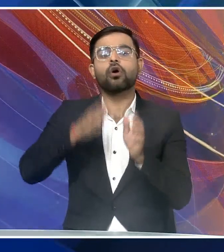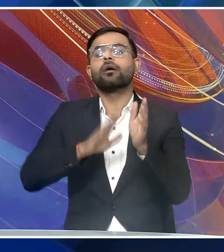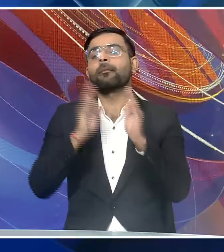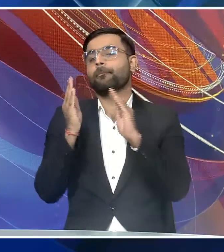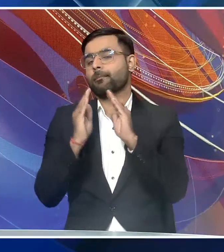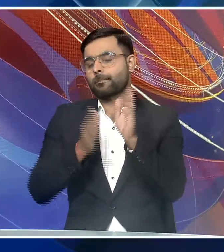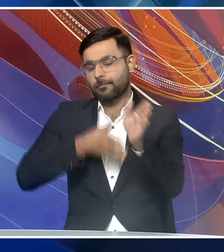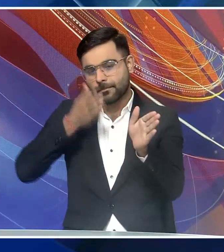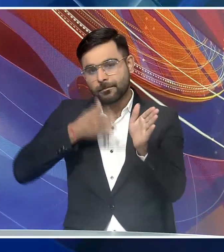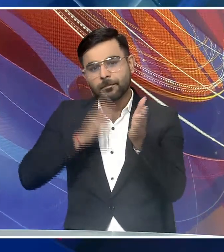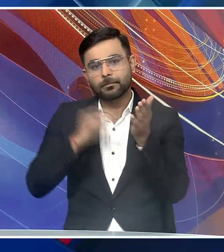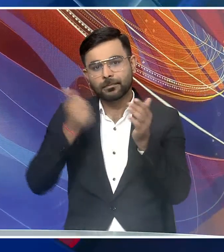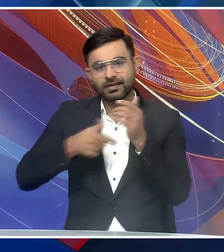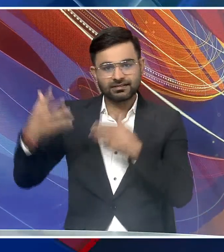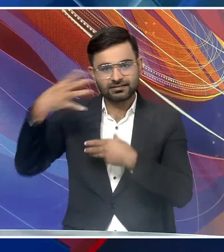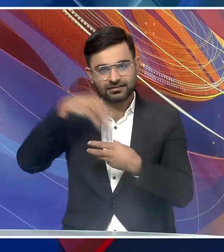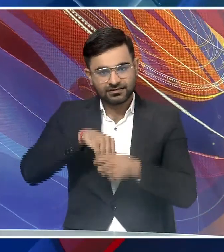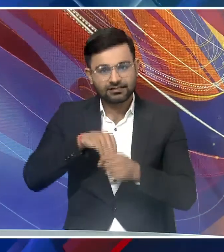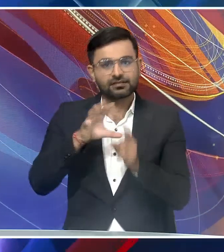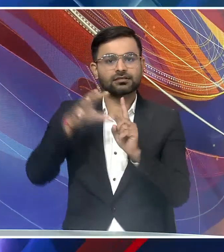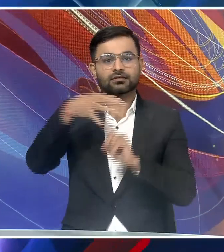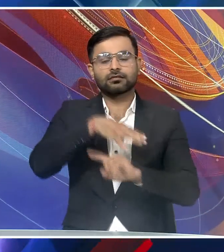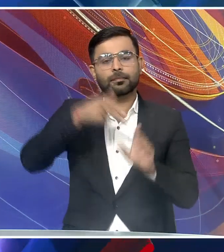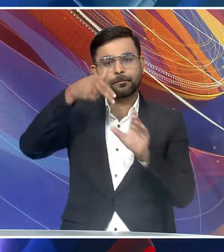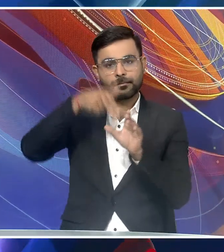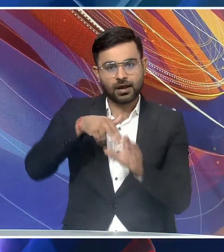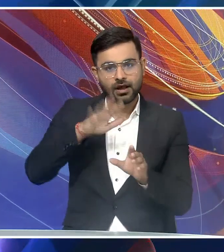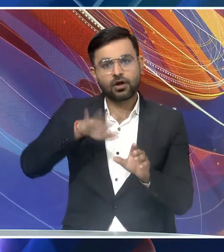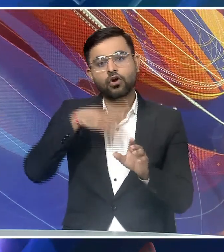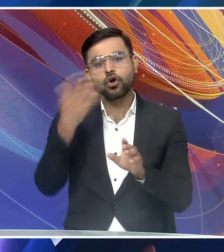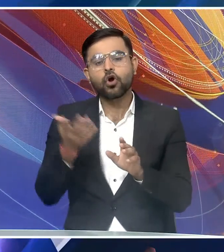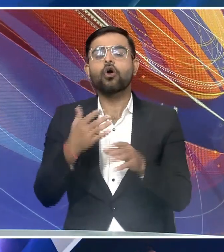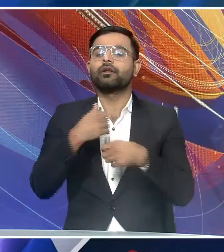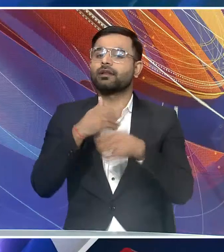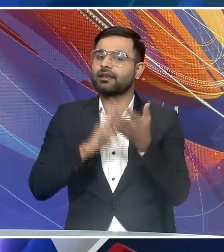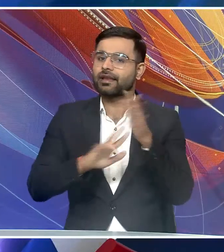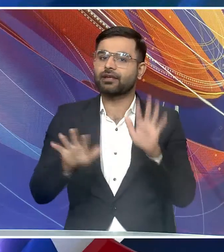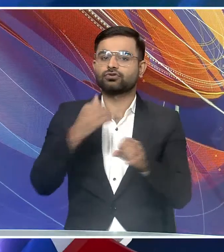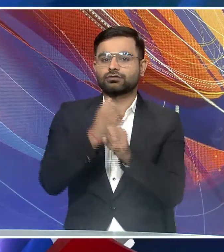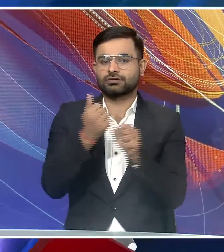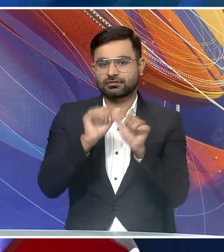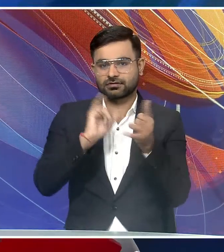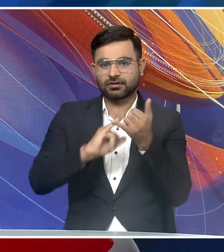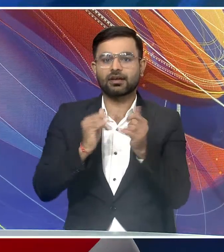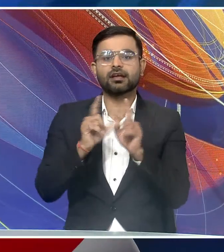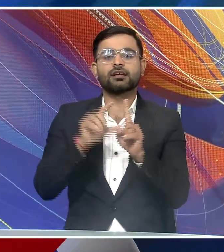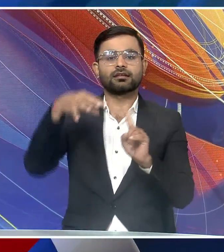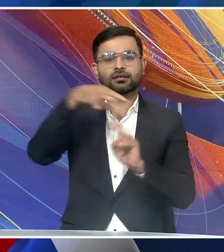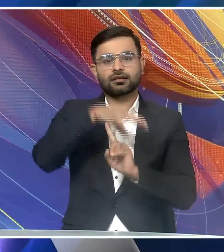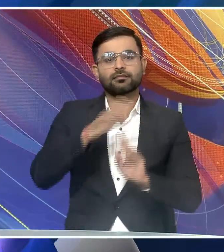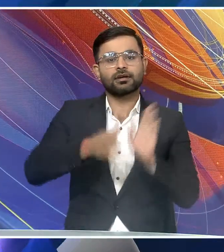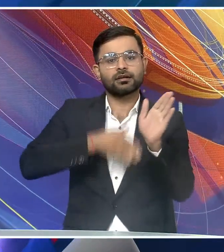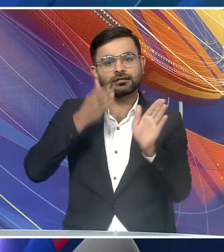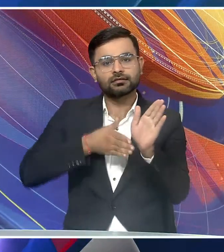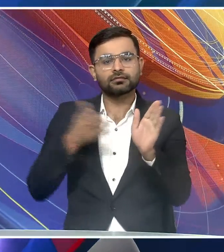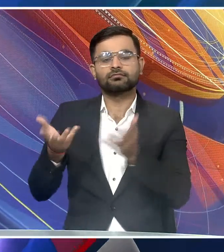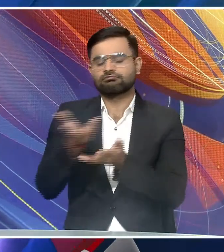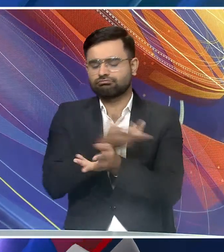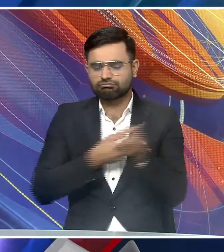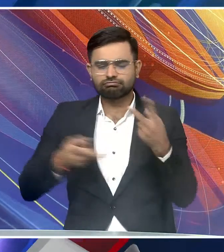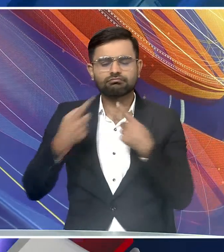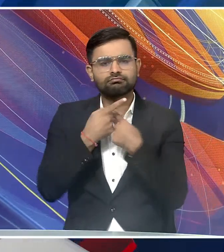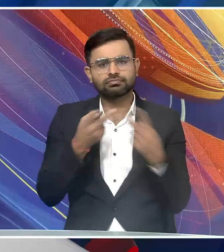और राजमार्ग मंत्रालय, पेट्रोलियम और प्राकृतिक गैस मंत्रालय तथा रेल मंत्रालय की